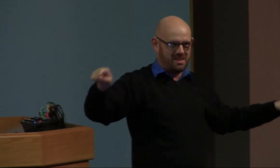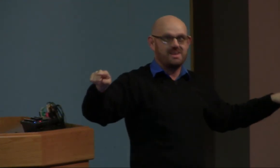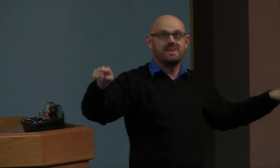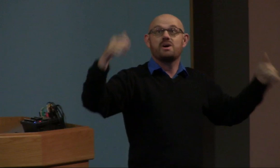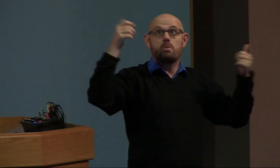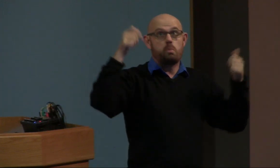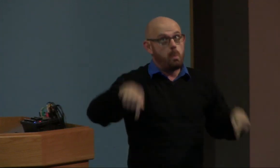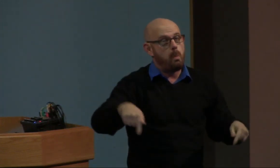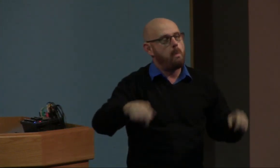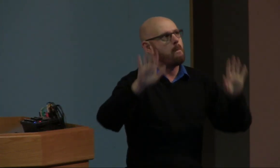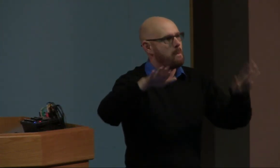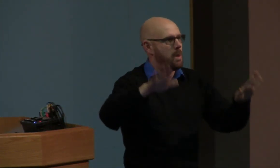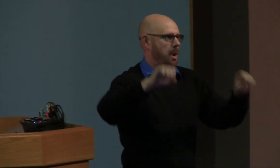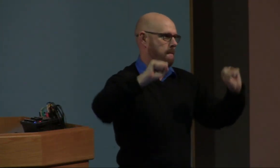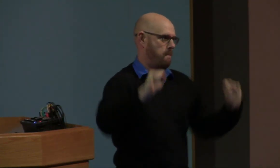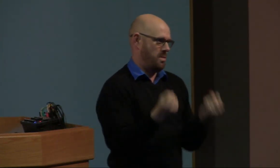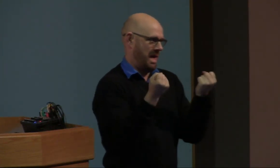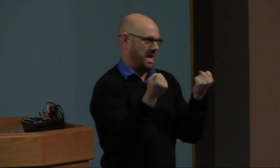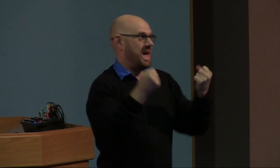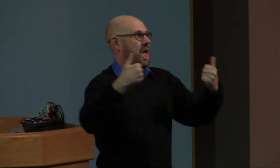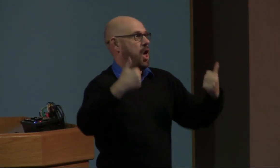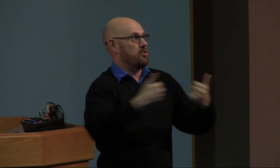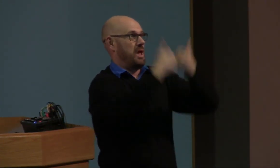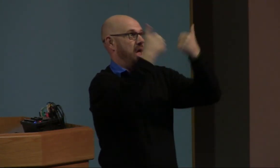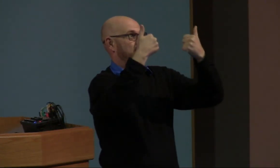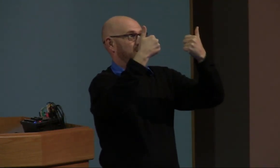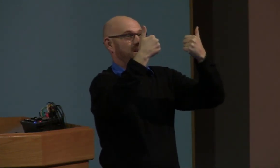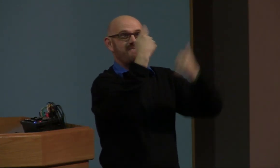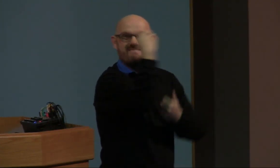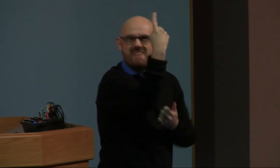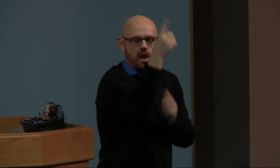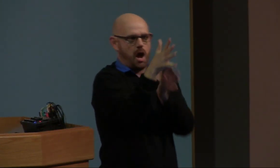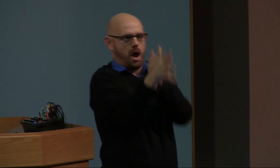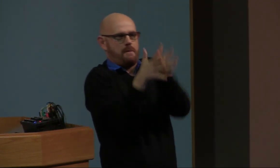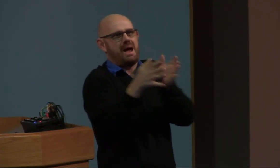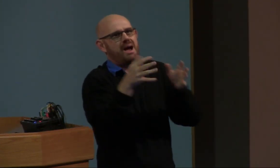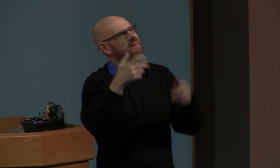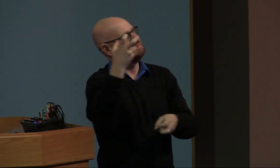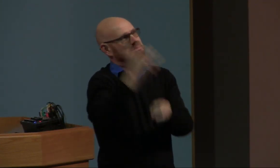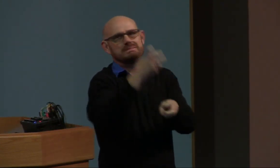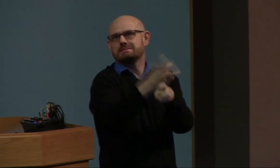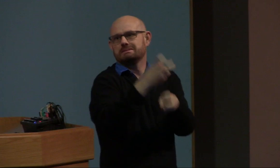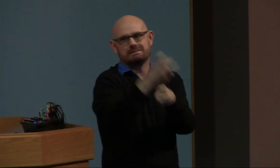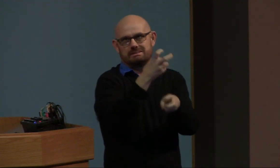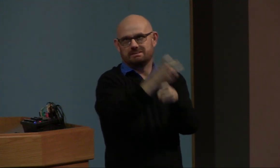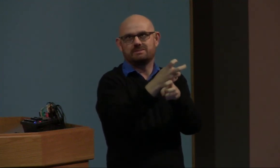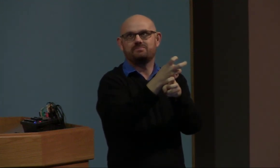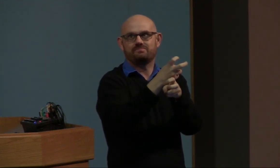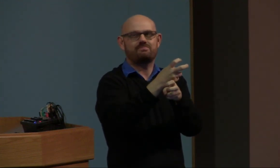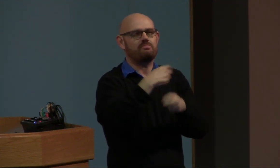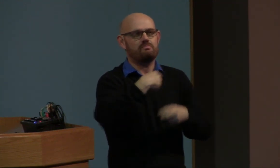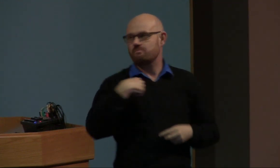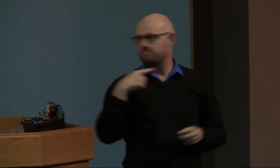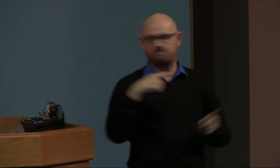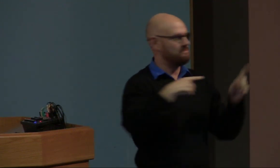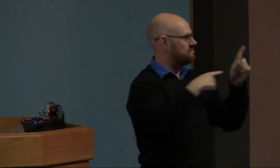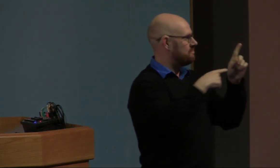heeltemal anders. Nou is dit baie moeilik, want ons kom by mekaar en hoe werk dit? Ons het nie een gebaretaal